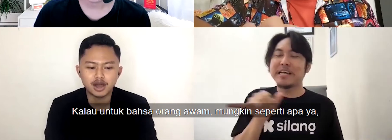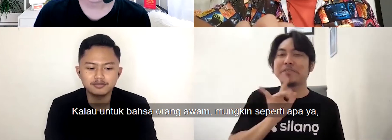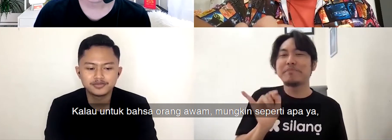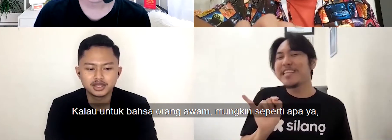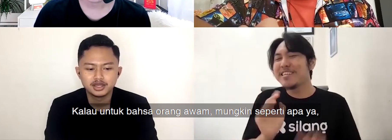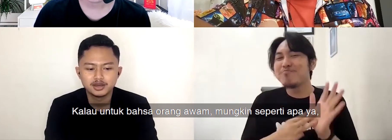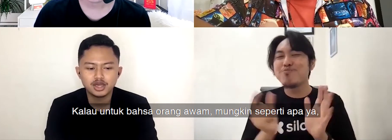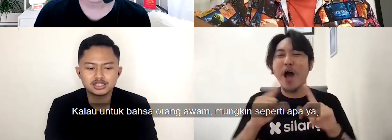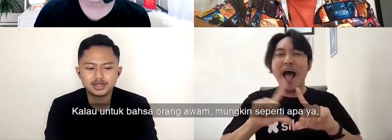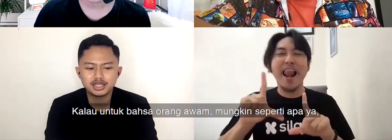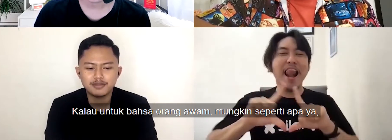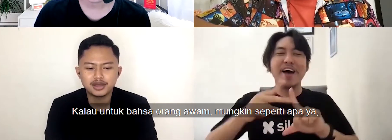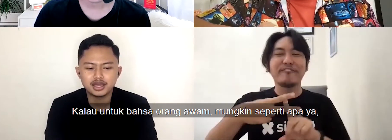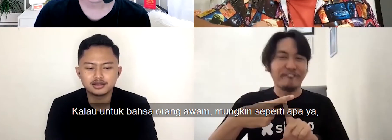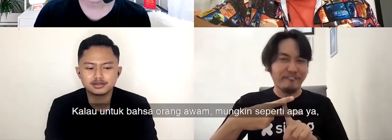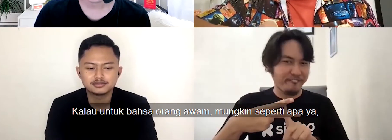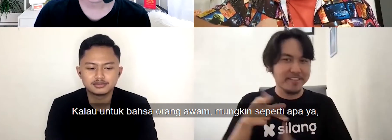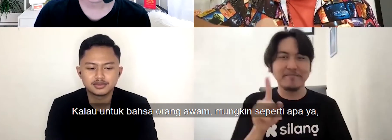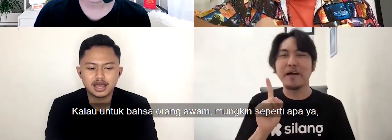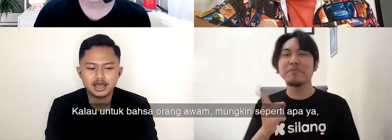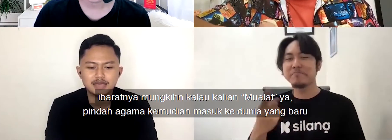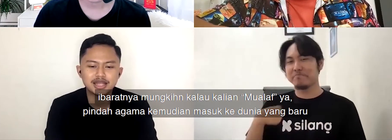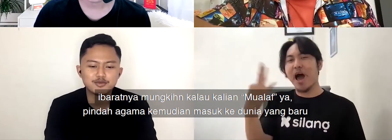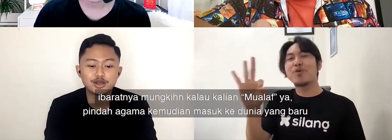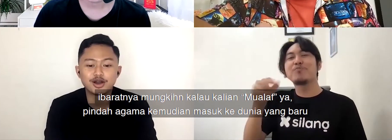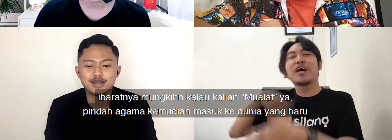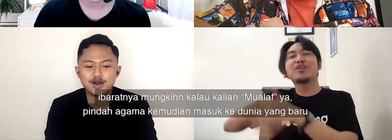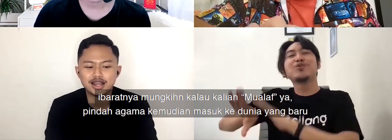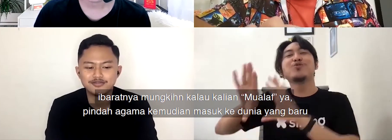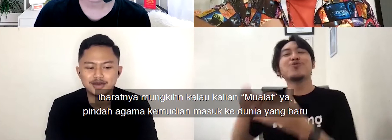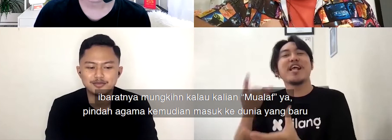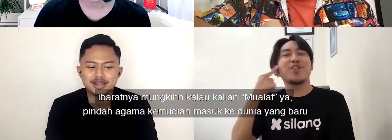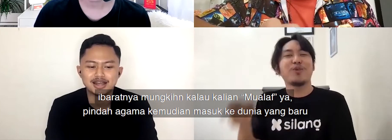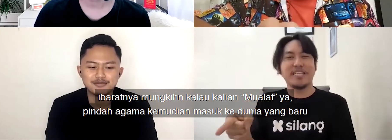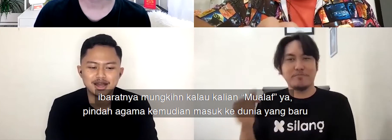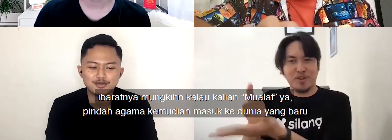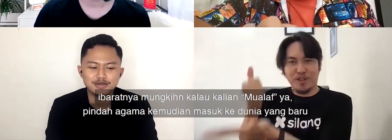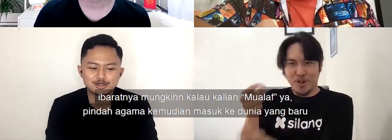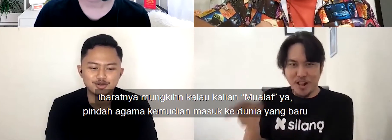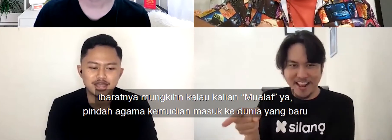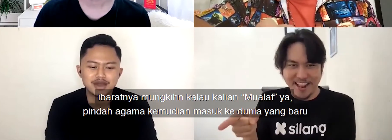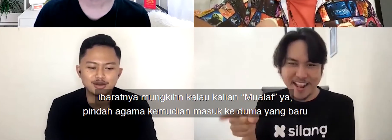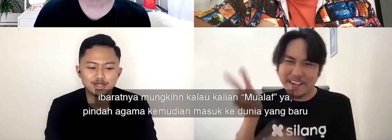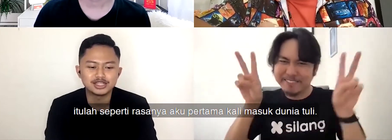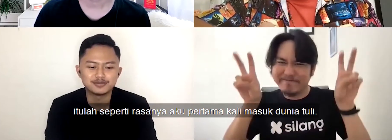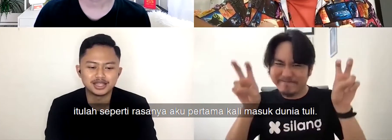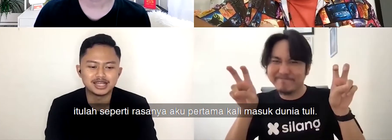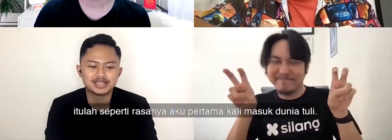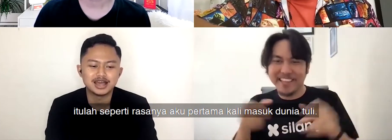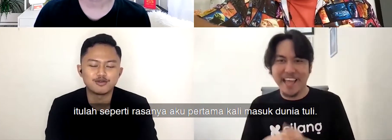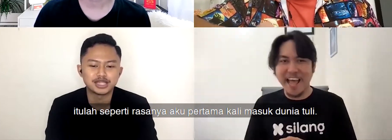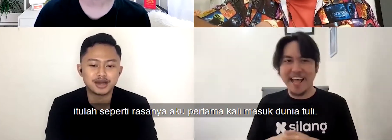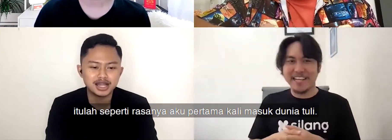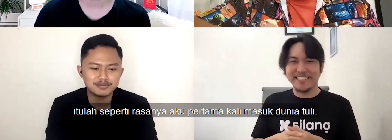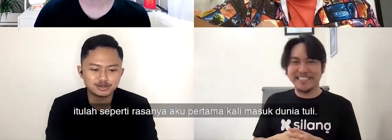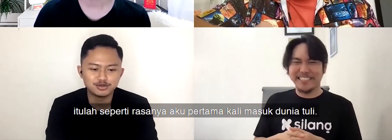awam mungkin seperti apa ya hai hai bareng kalau kalian walafiat tidak ada maksud Master ini baru itulah seperti